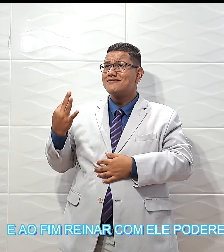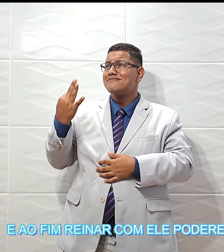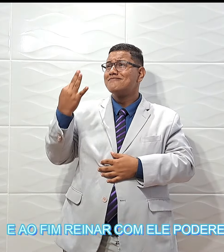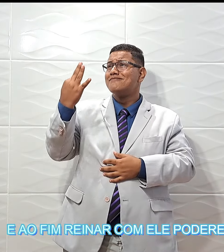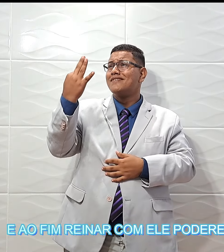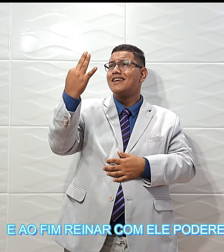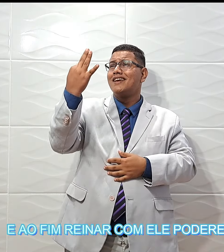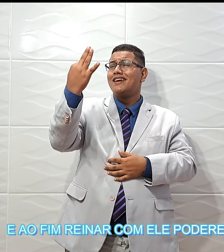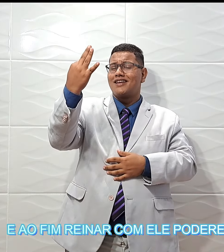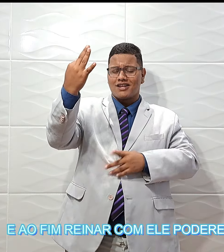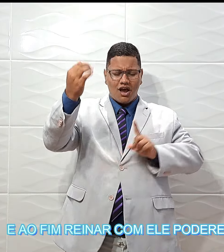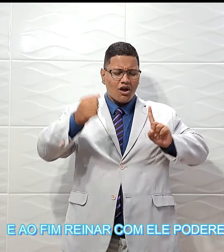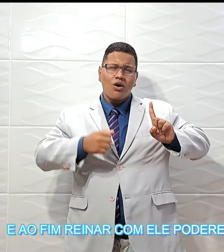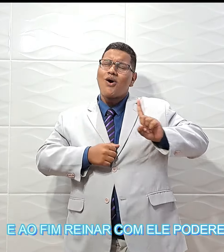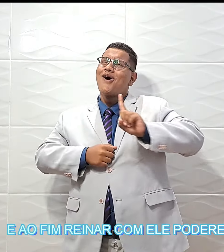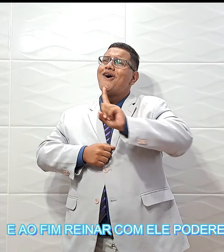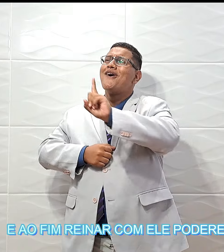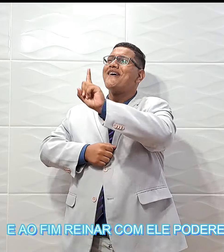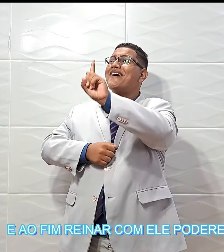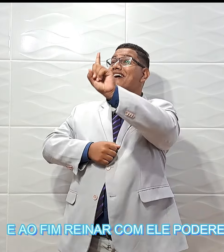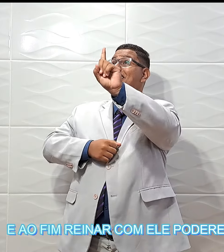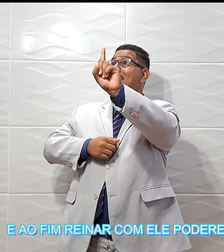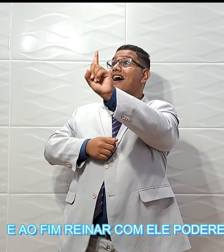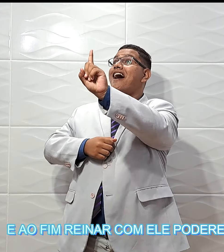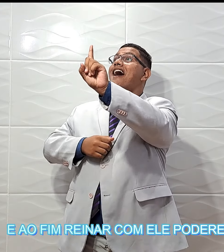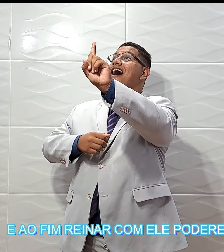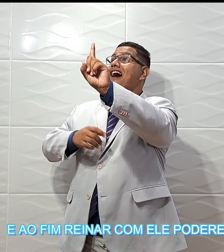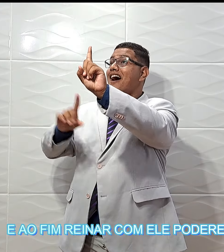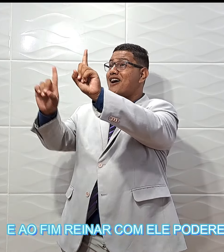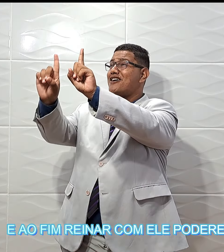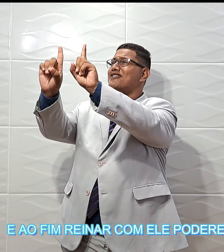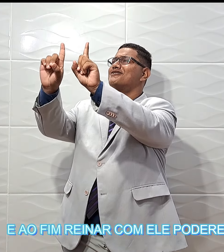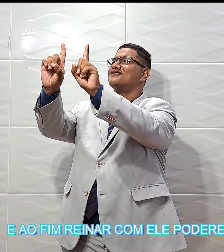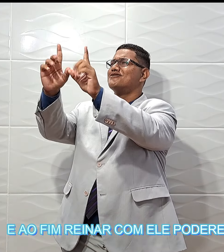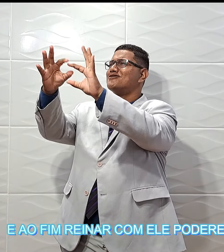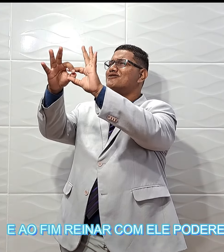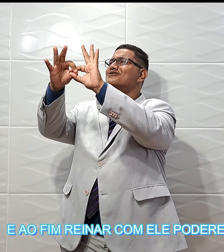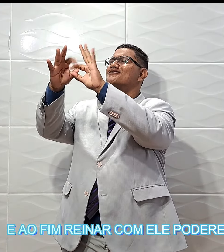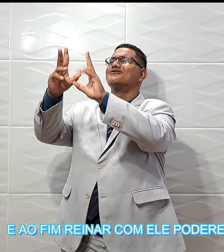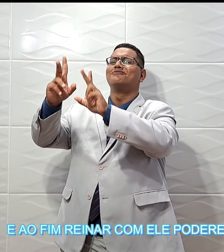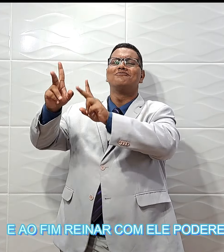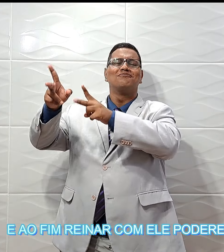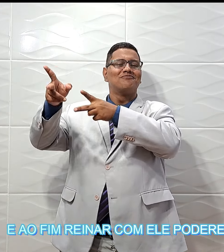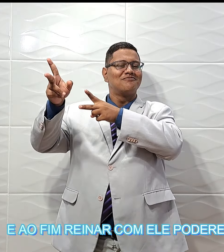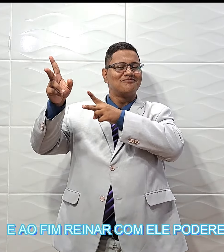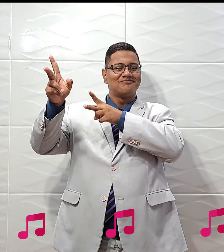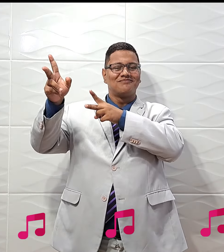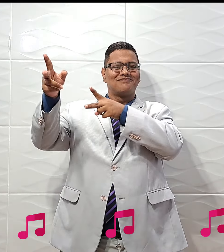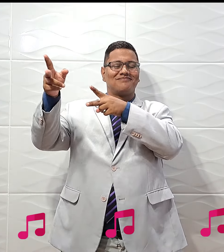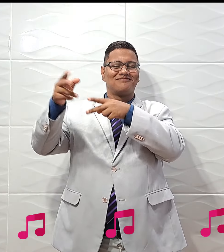fim reinar com Ele poderei